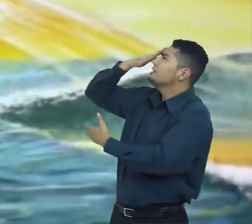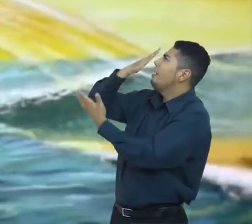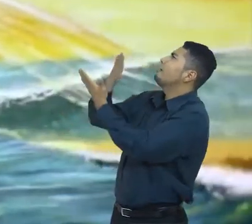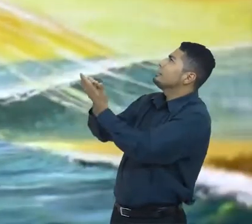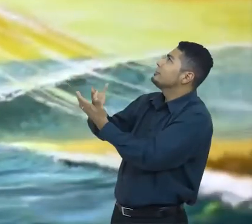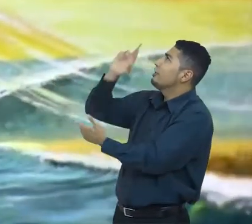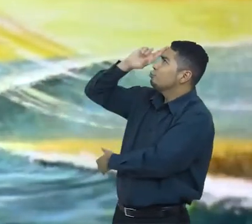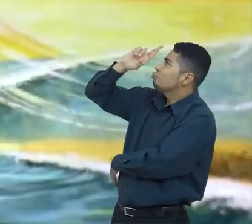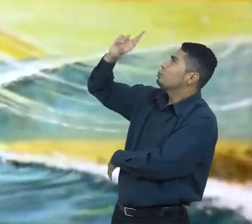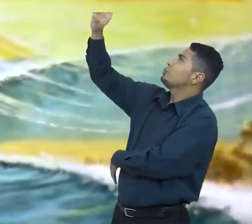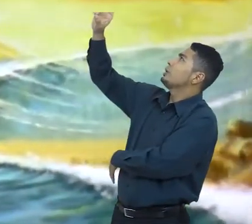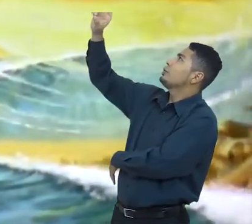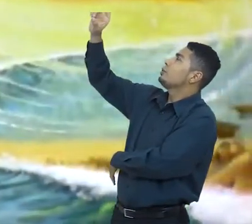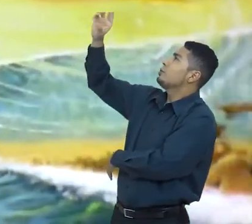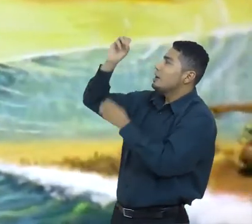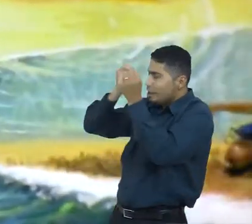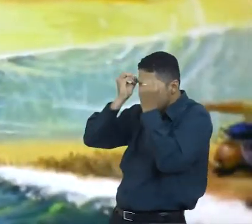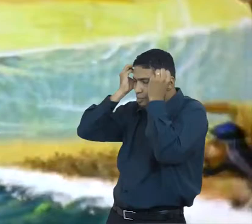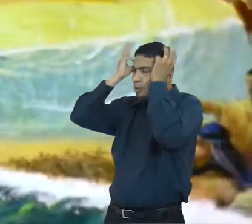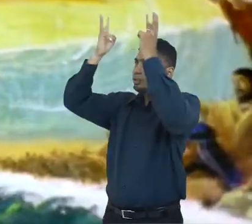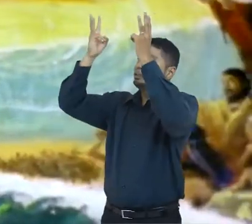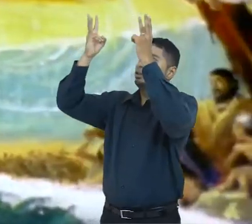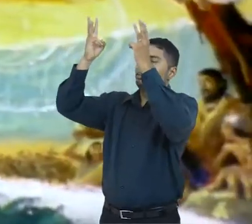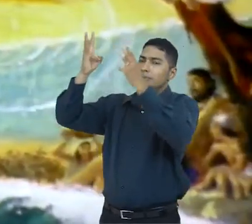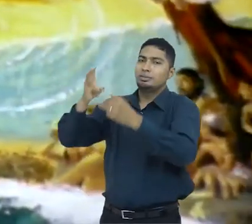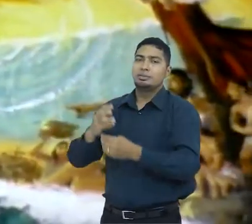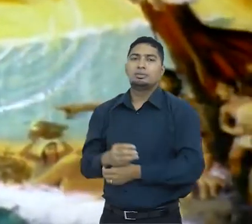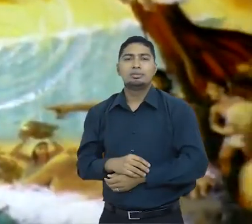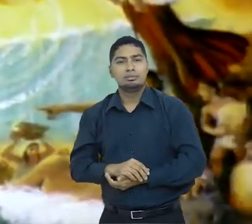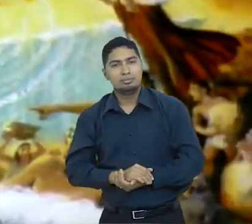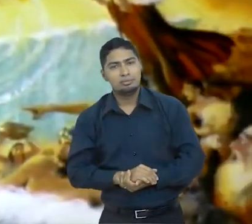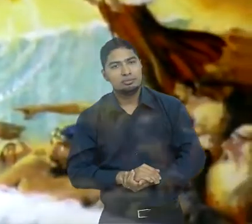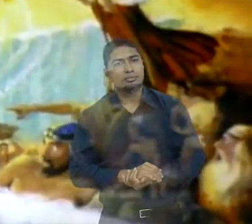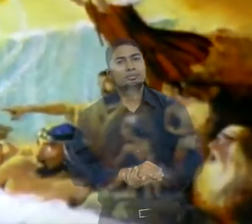e acreditaram no Senhor em Moisés, seu servo.